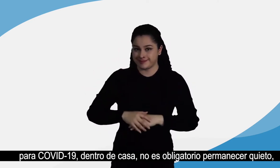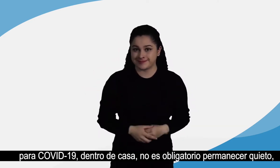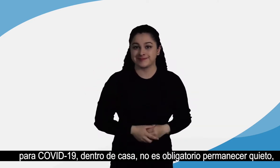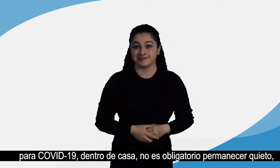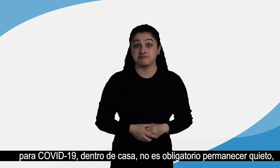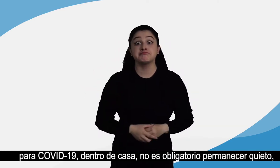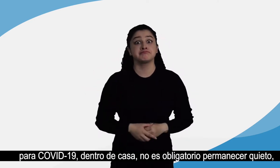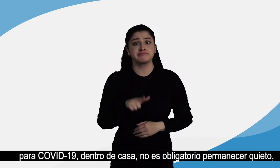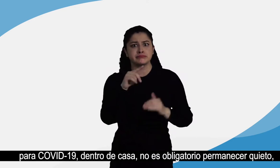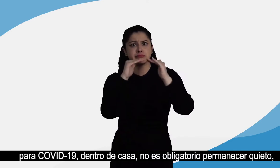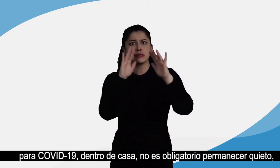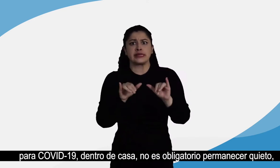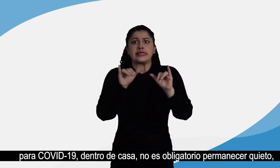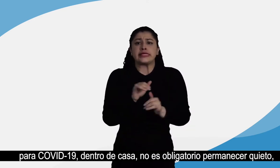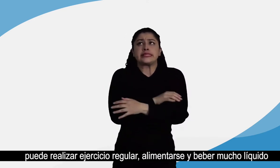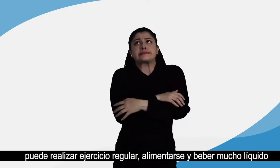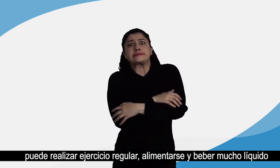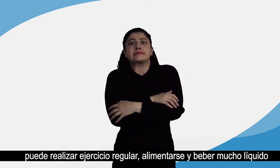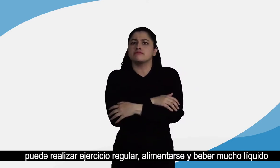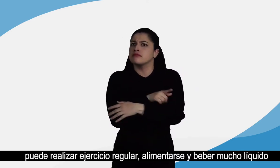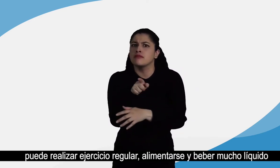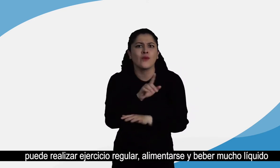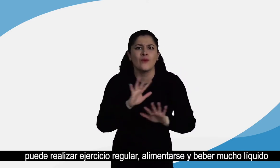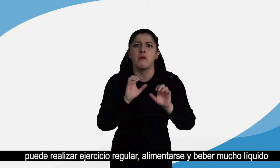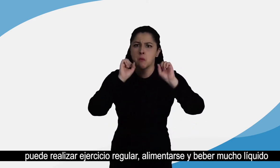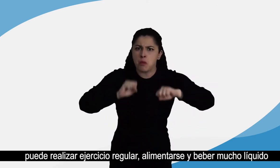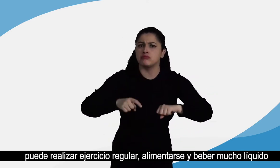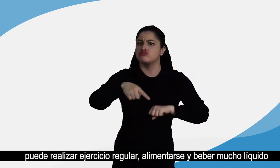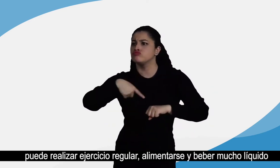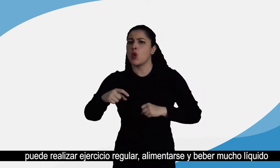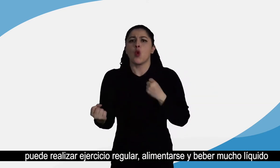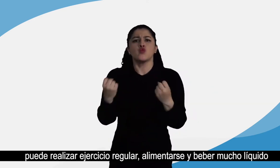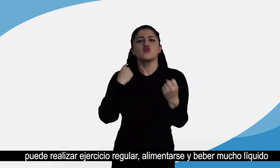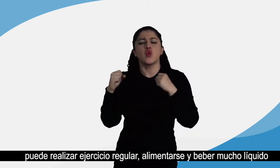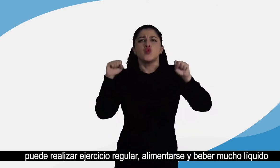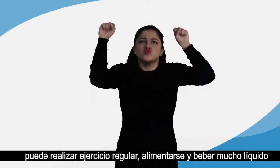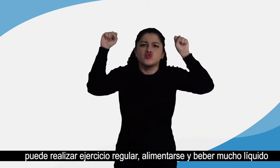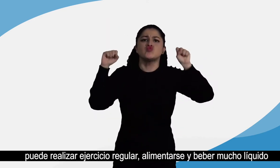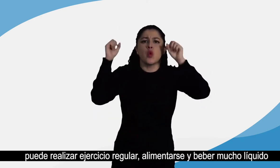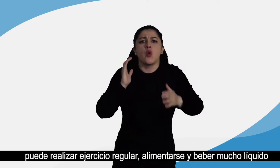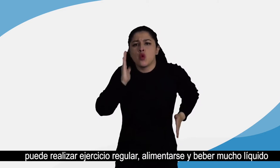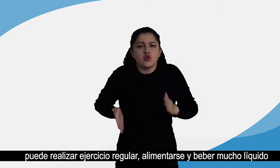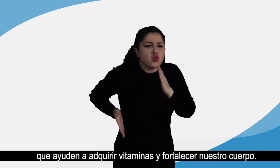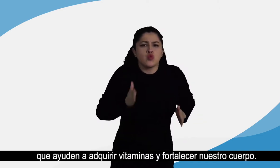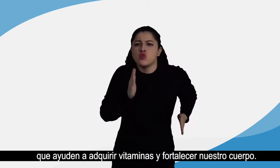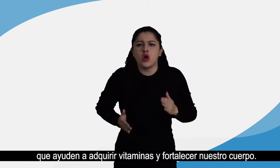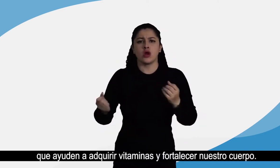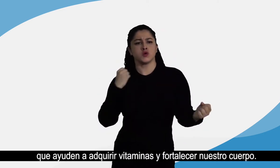no es obligatorio permanecer quieto Puede realizar ejercicio regular, alimentarse y beber mucho líquido Que ayude